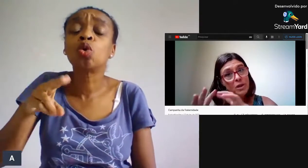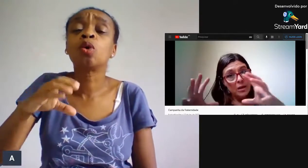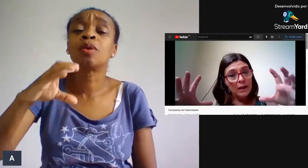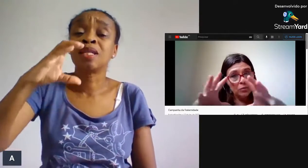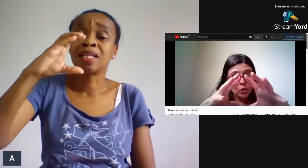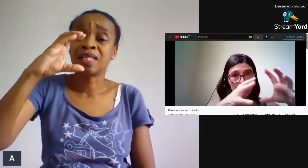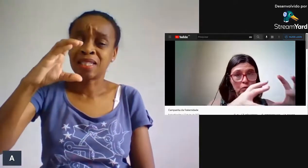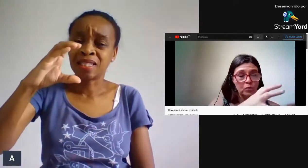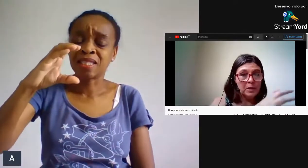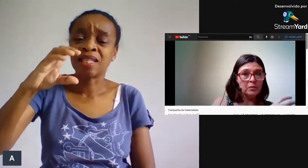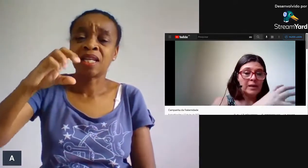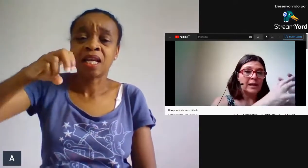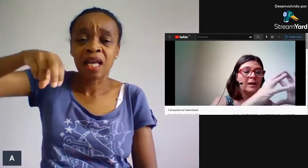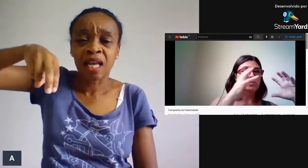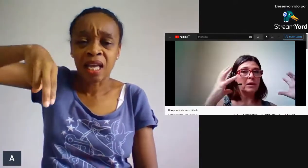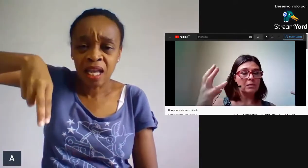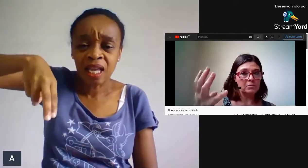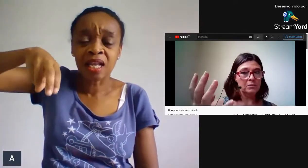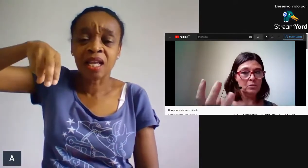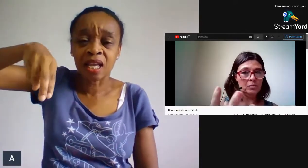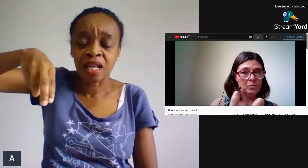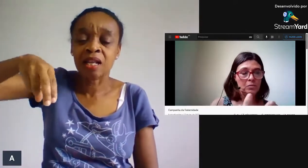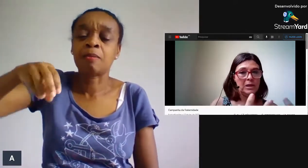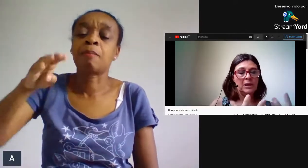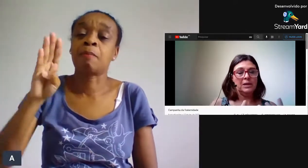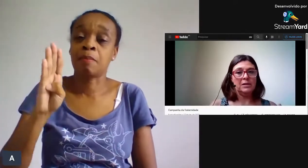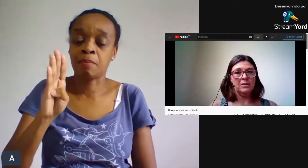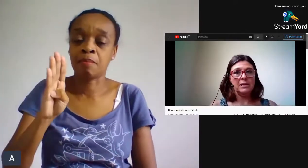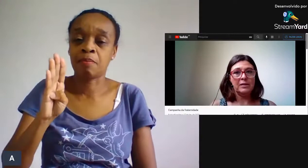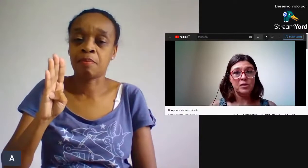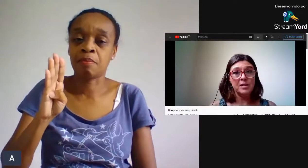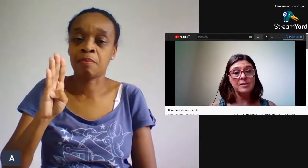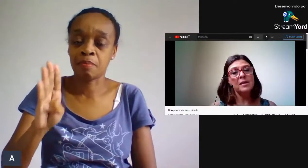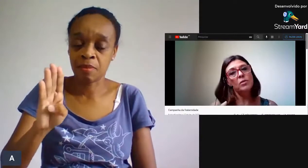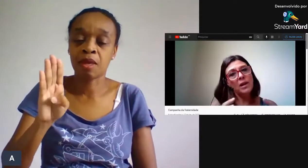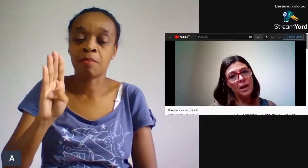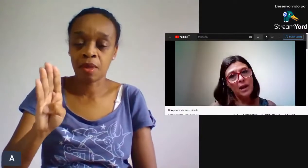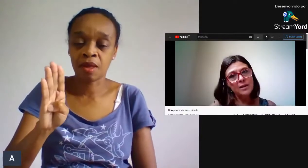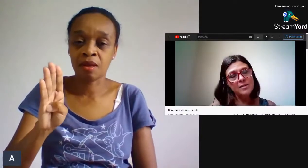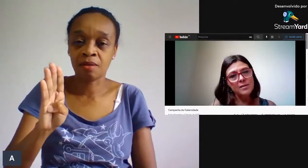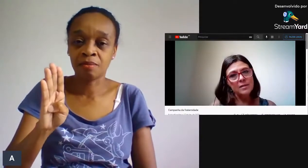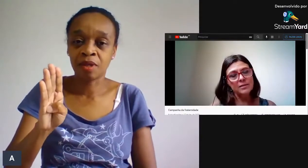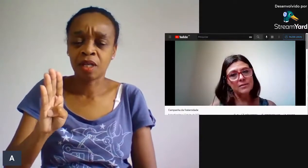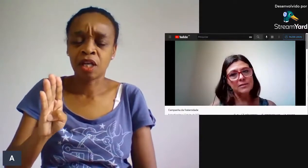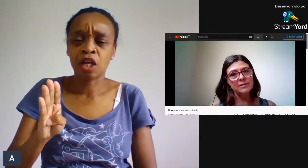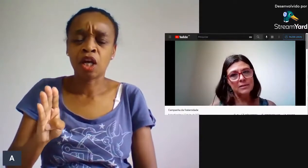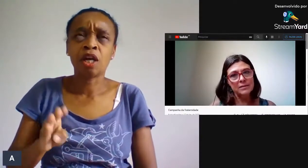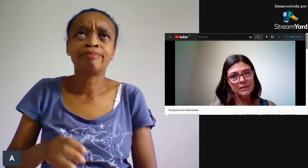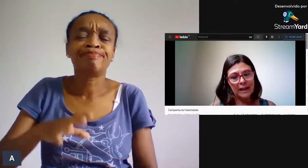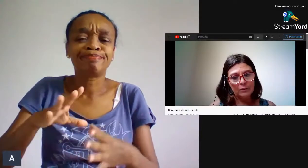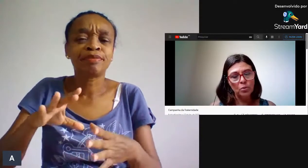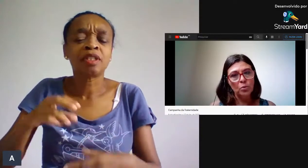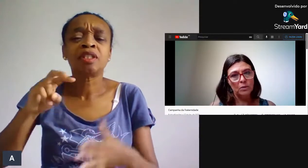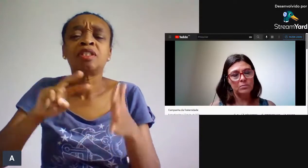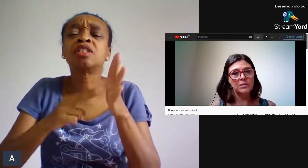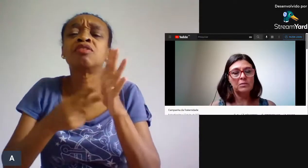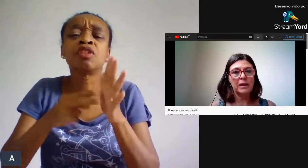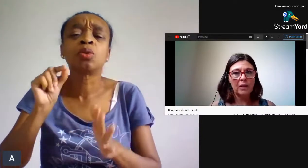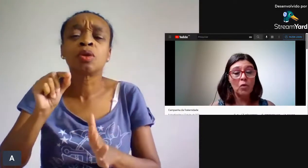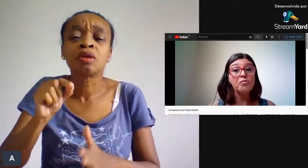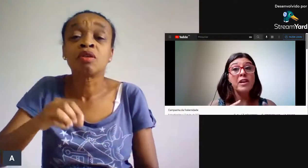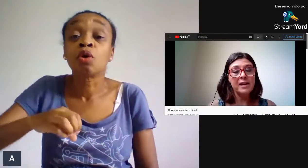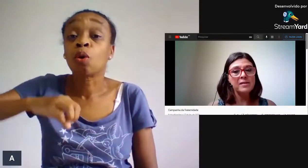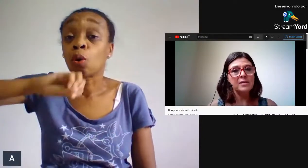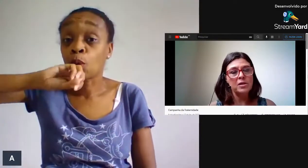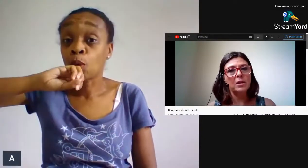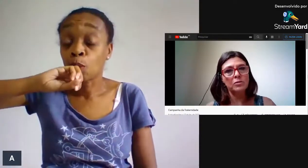né? Todos os bispos têm lá uma associação que eles atuam. Então,